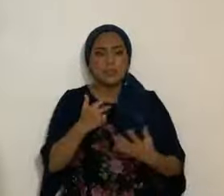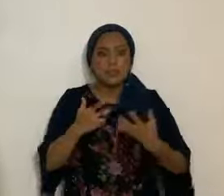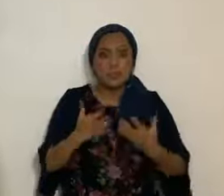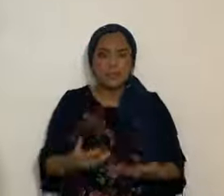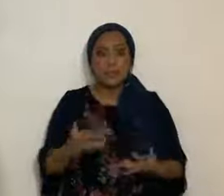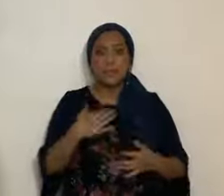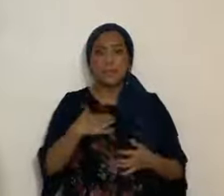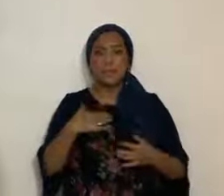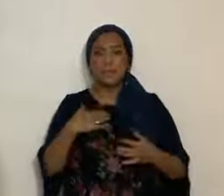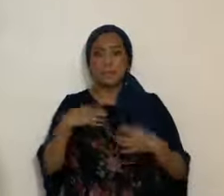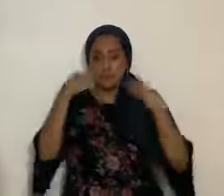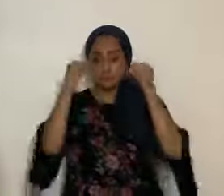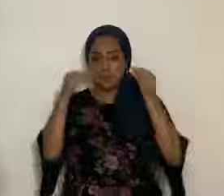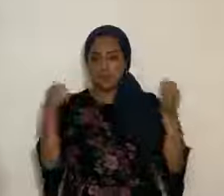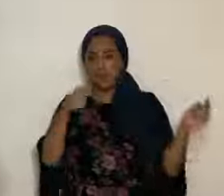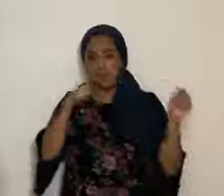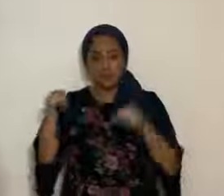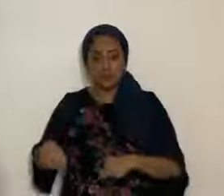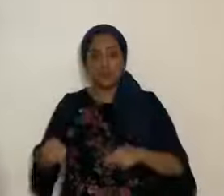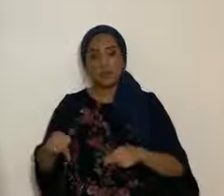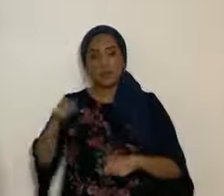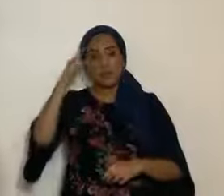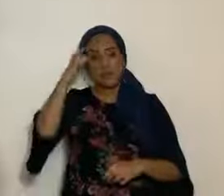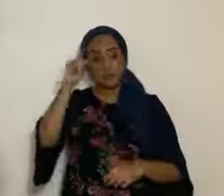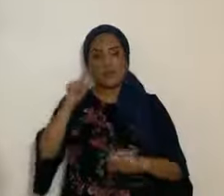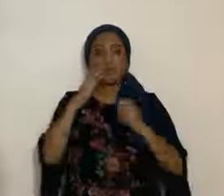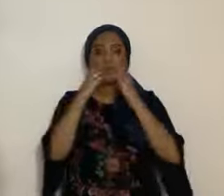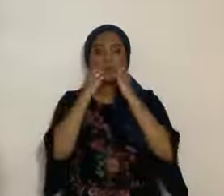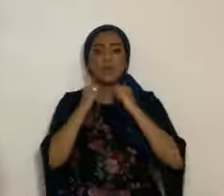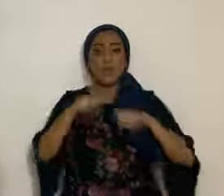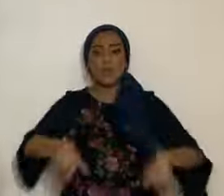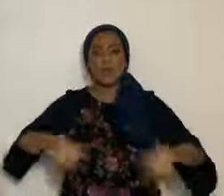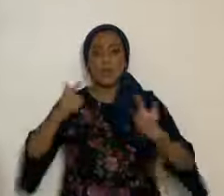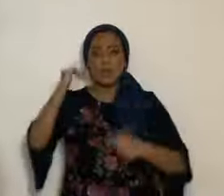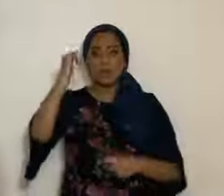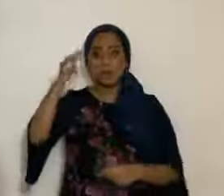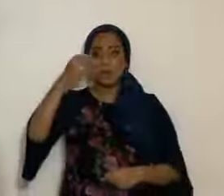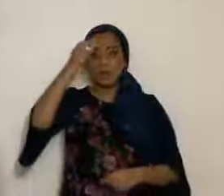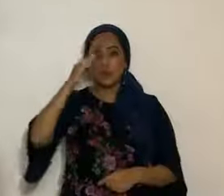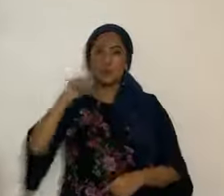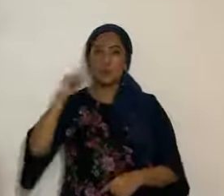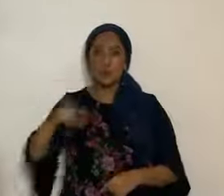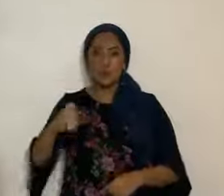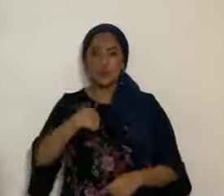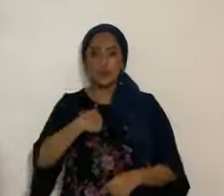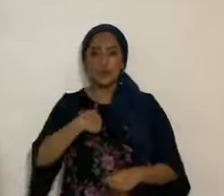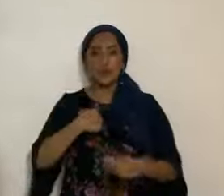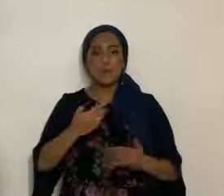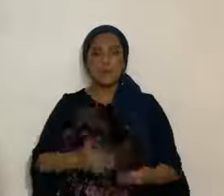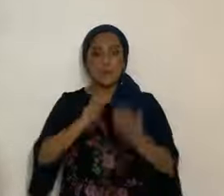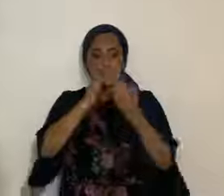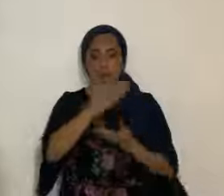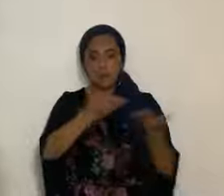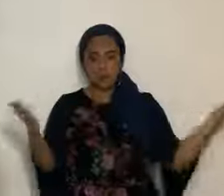acá, porque para preservación de vida me envió Elohim delante de vosotros, pues